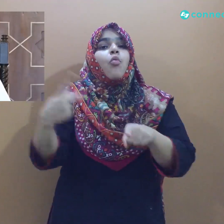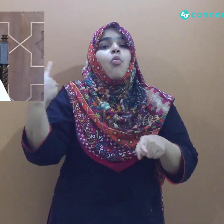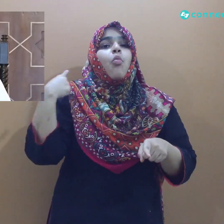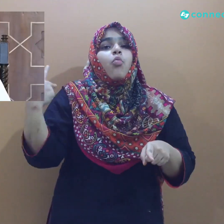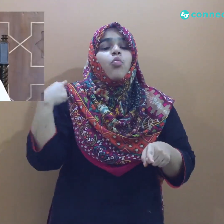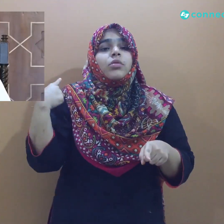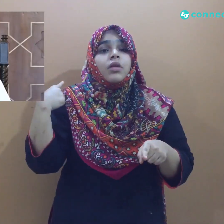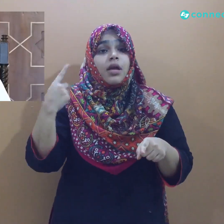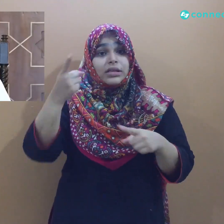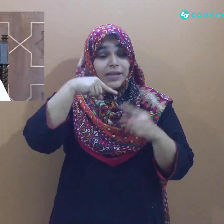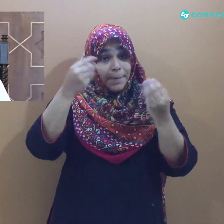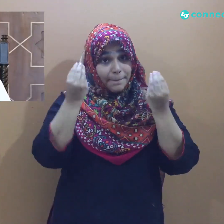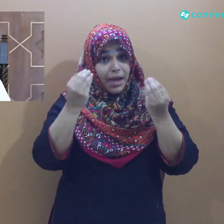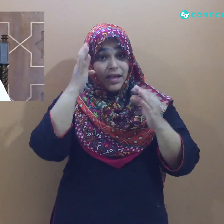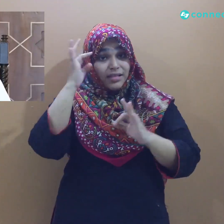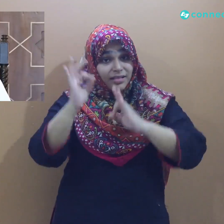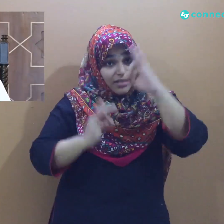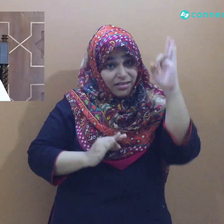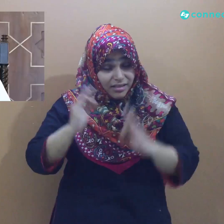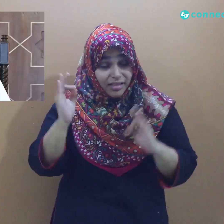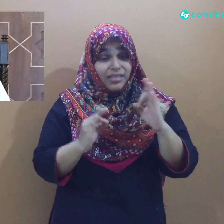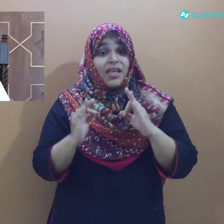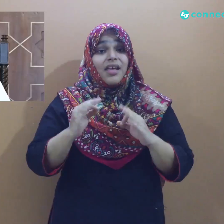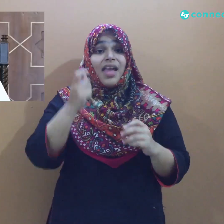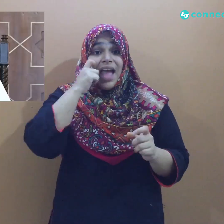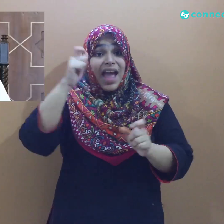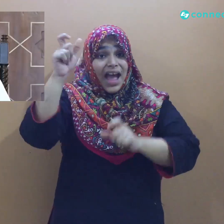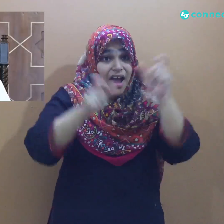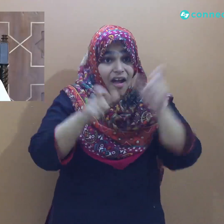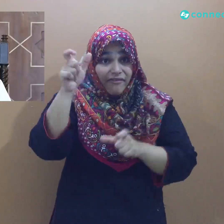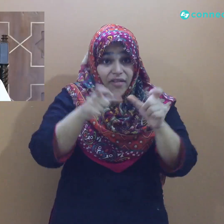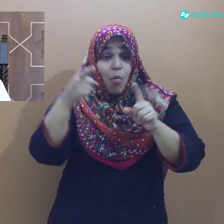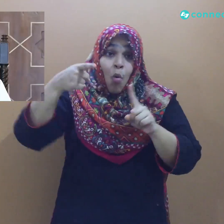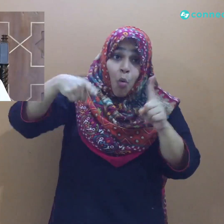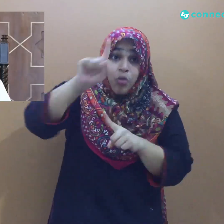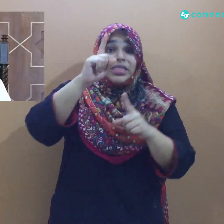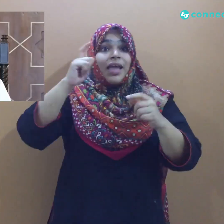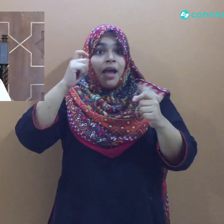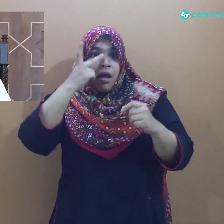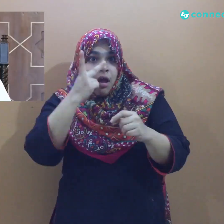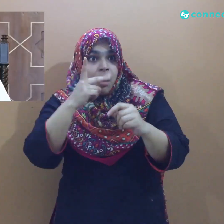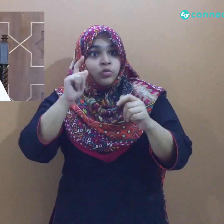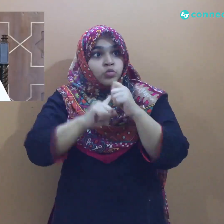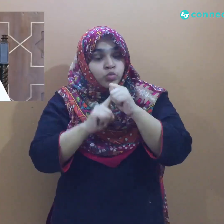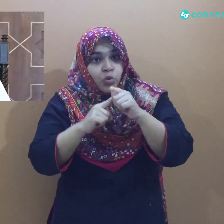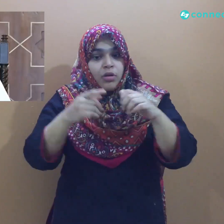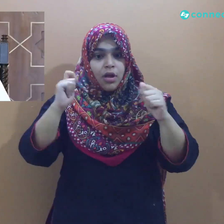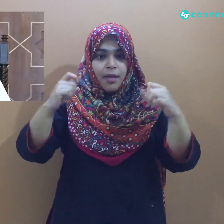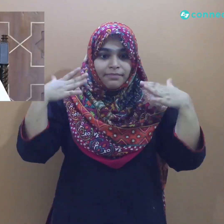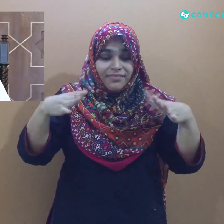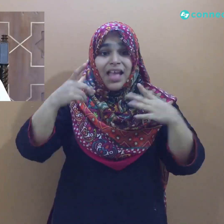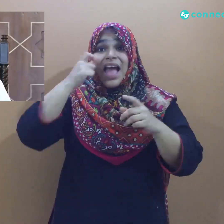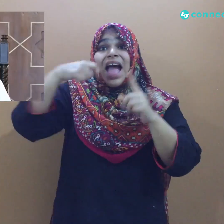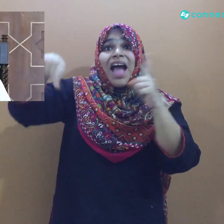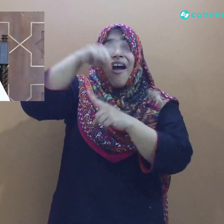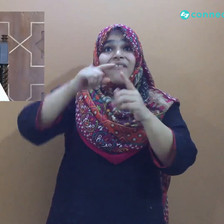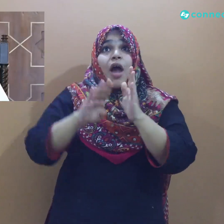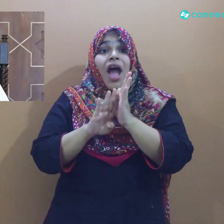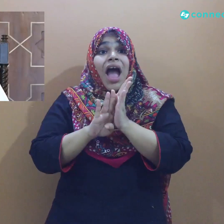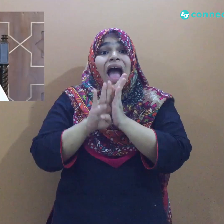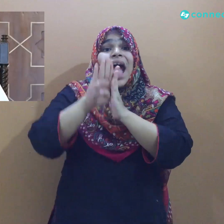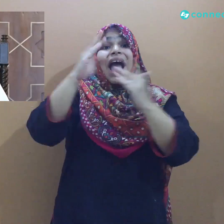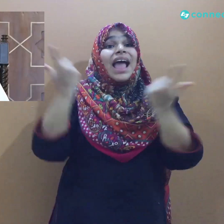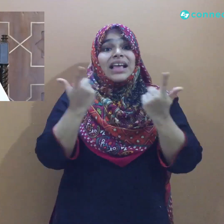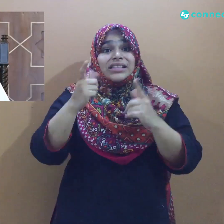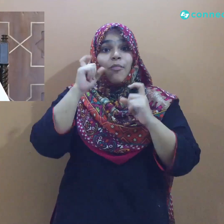گی۔ تو لہٰذا اب اس بات کی ضرورت ہے کہ عوام اس پر خود پابندی کرے۔ وہ قومیں ترقی کرتی ہیں جہاں پولیس